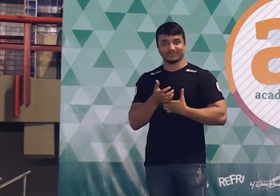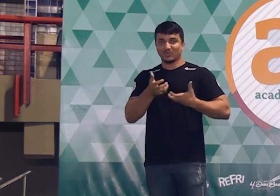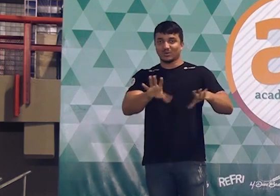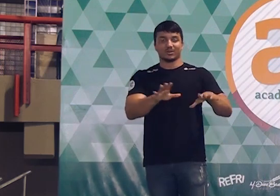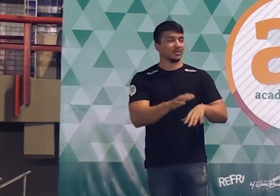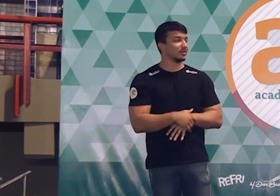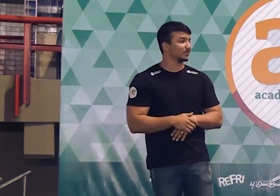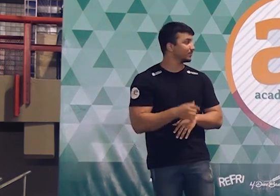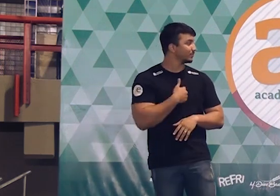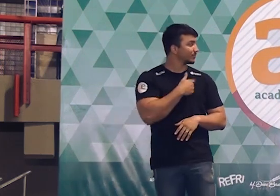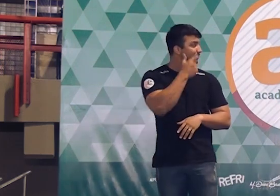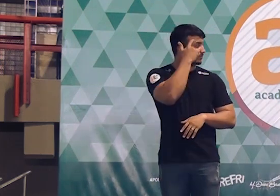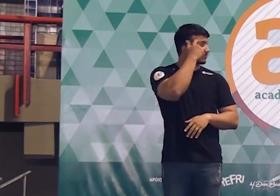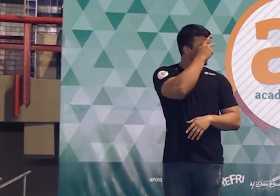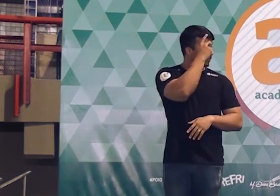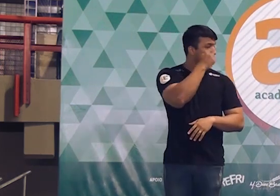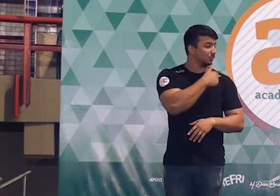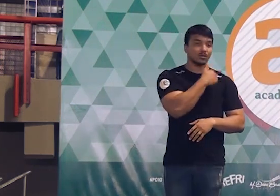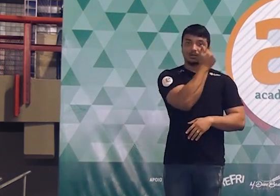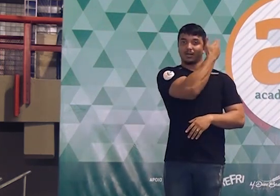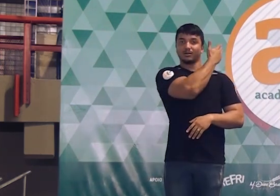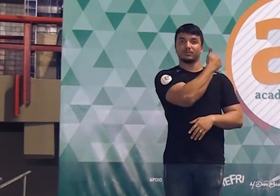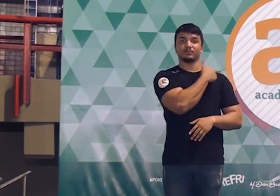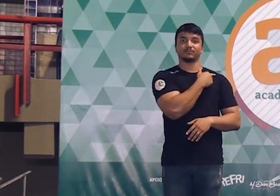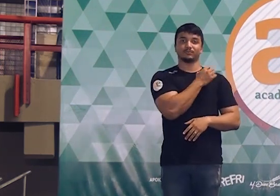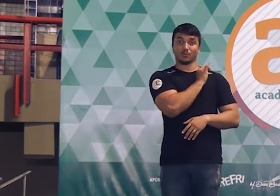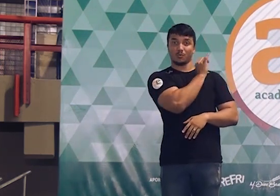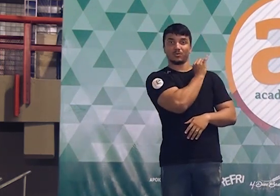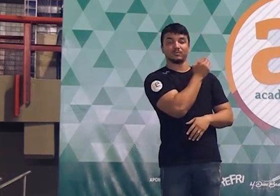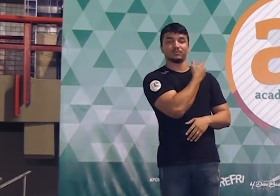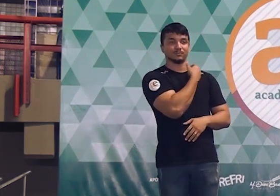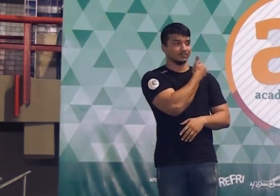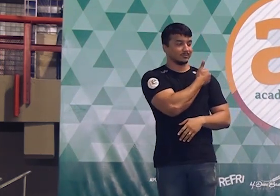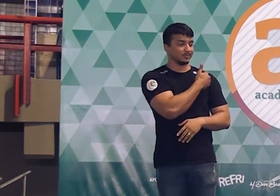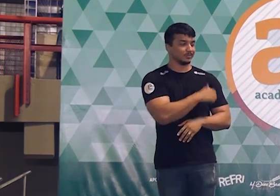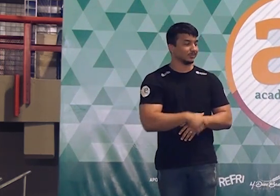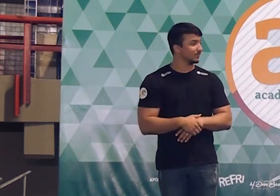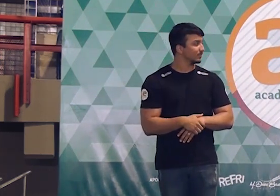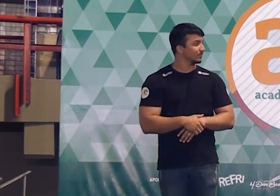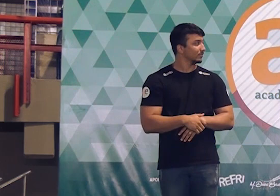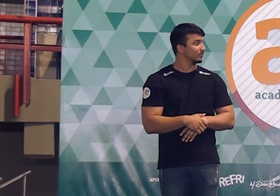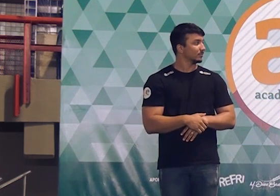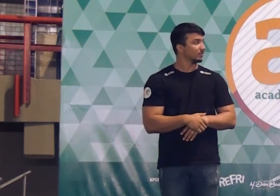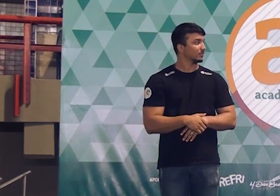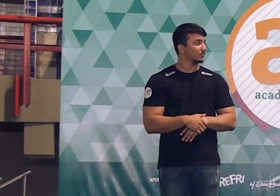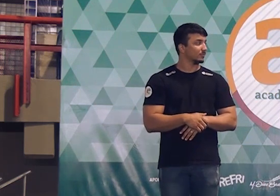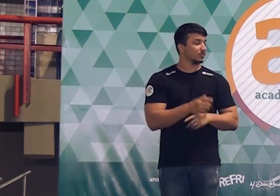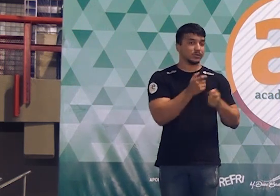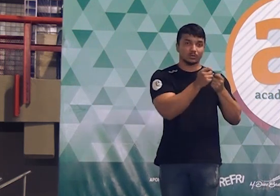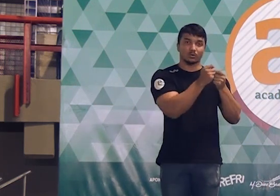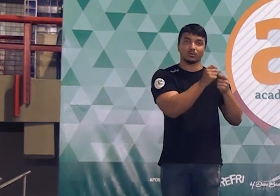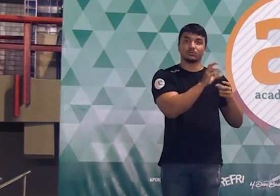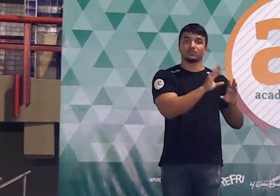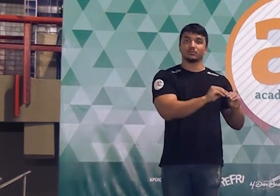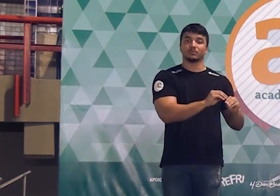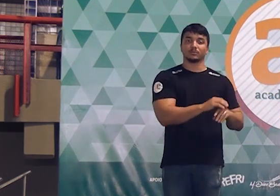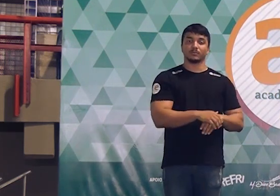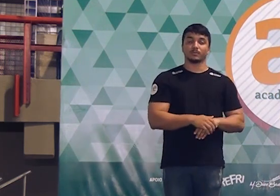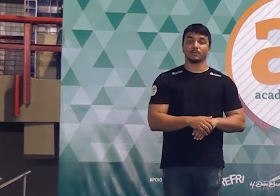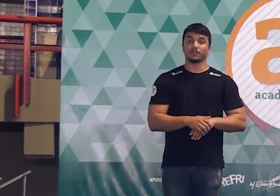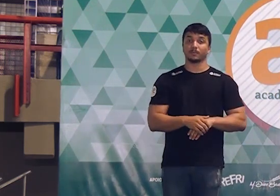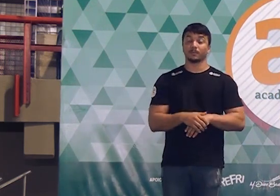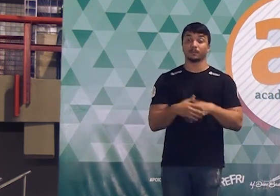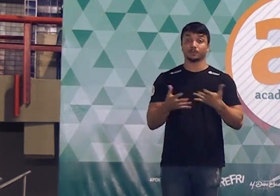vendo o pessoal aqui atrás, ó. Oi. Tudo bem? Desliga o celular, rapaz, presta atenção. E